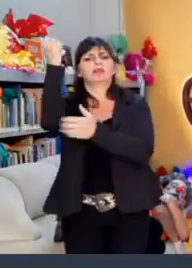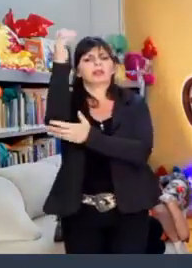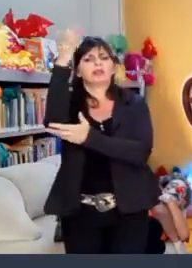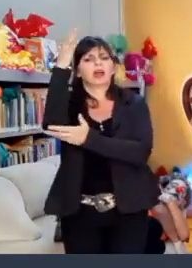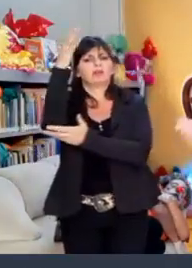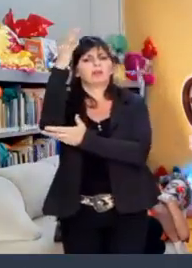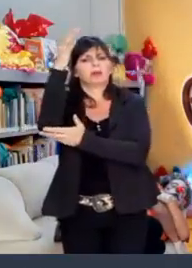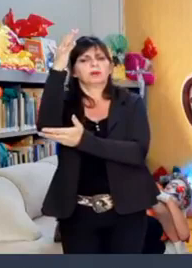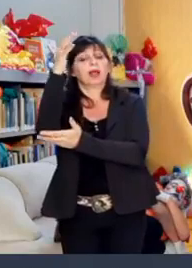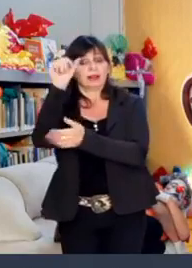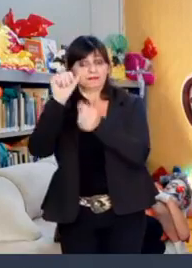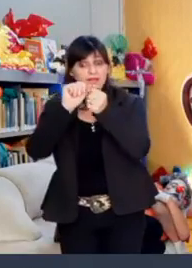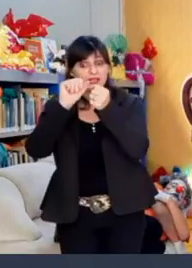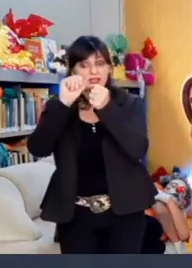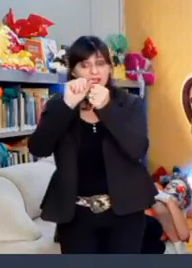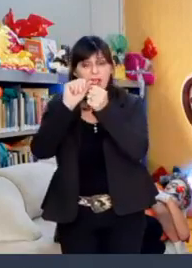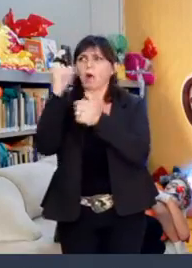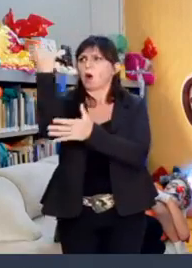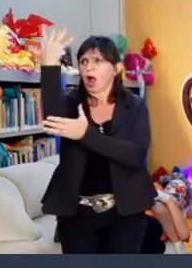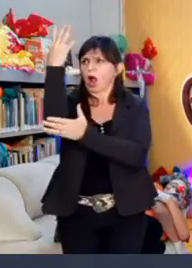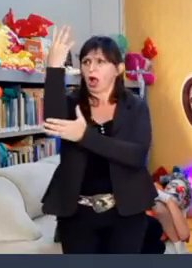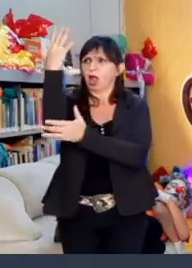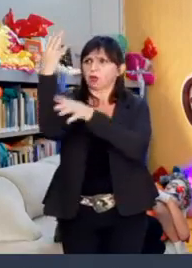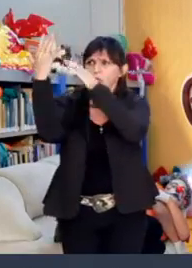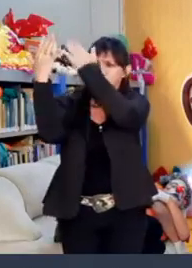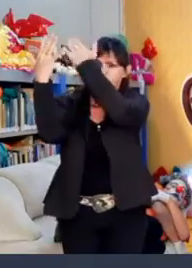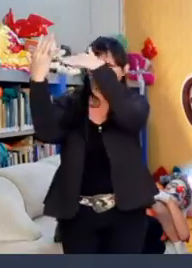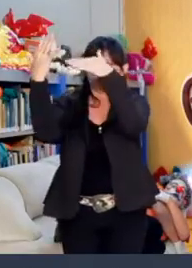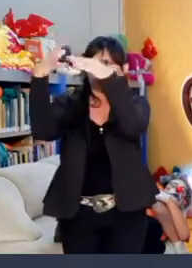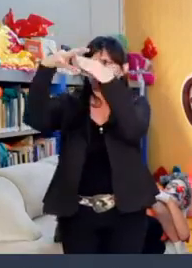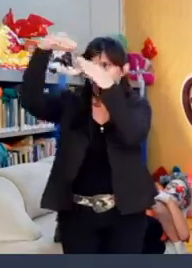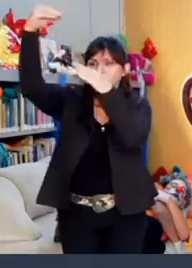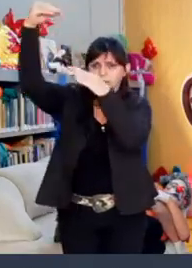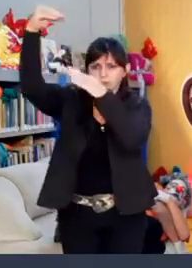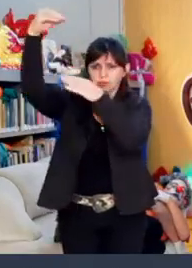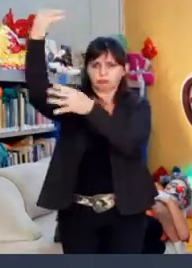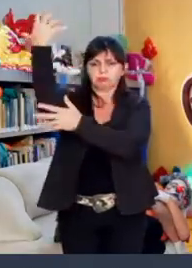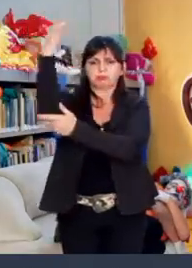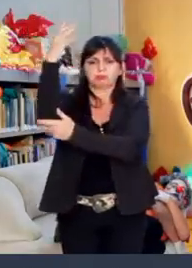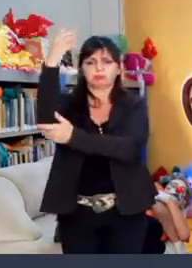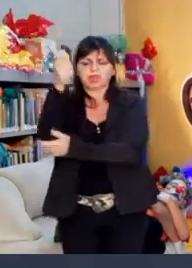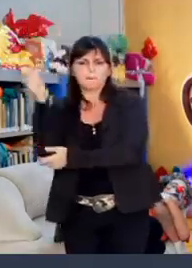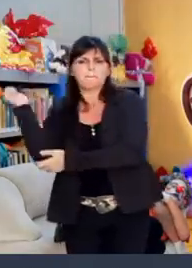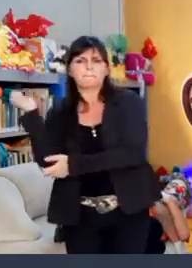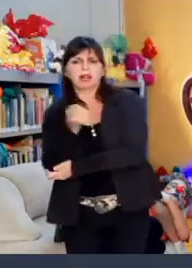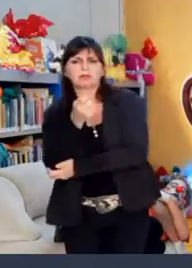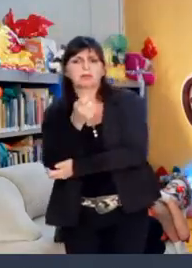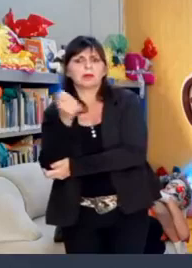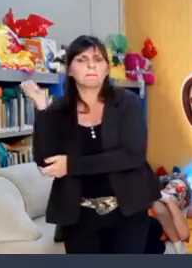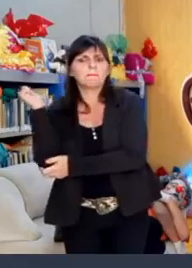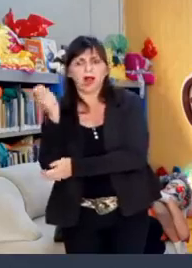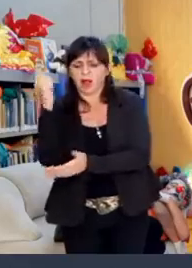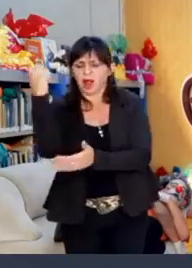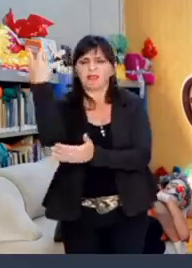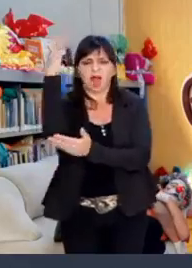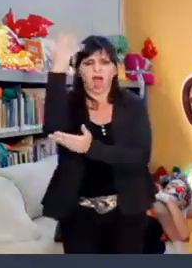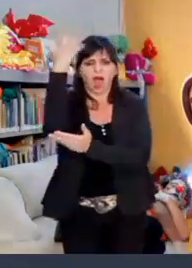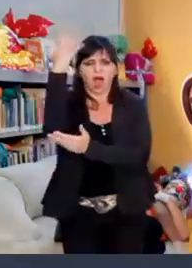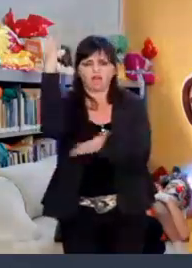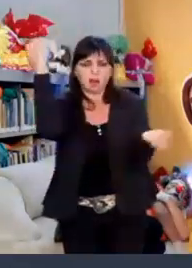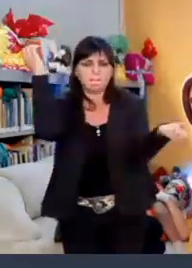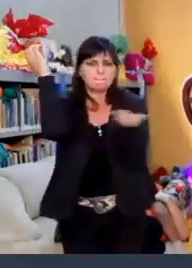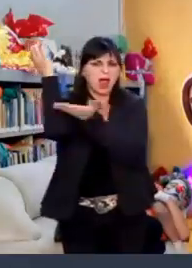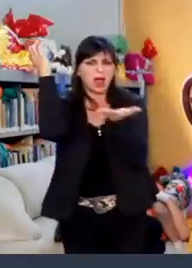seja, ele pegava um galho, uma ripa, e ele batia no tronco das árvores. Segundo